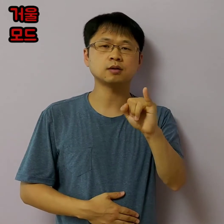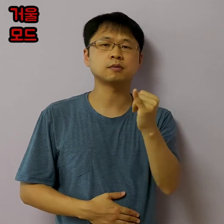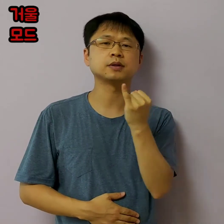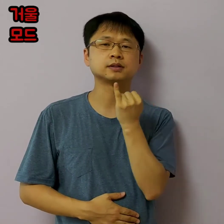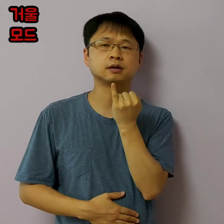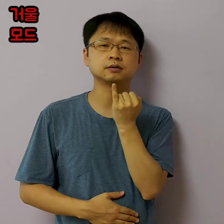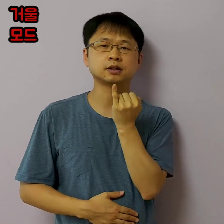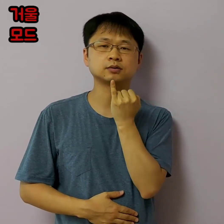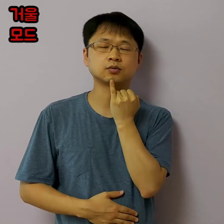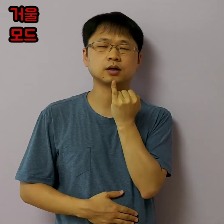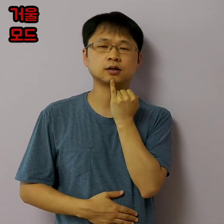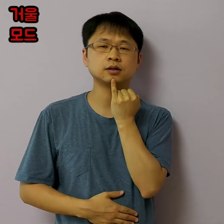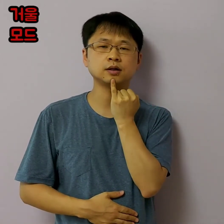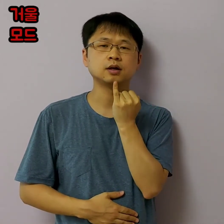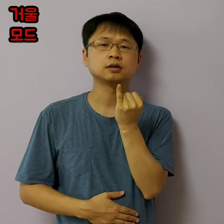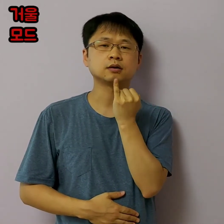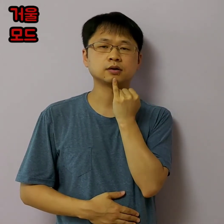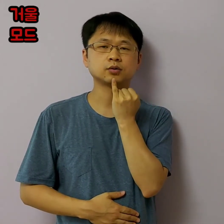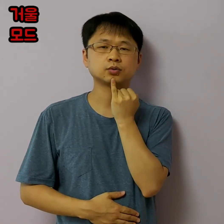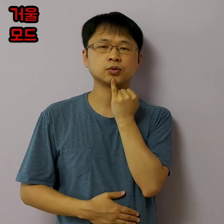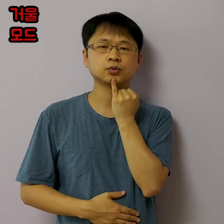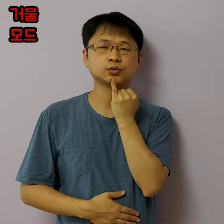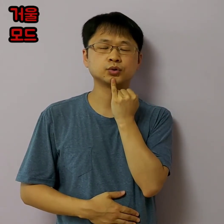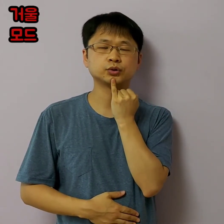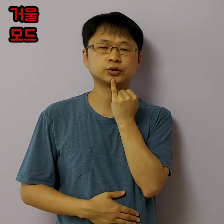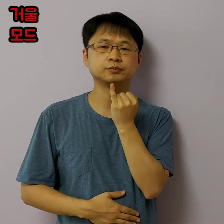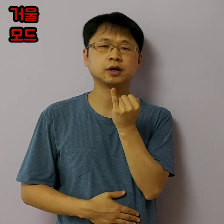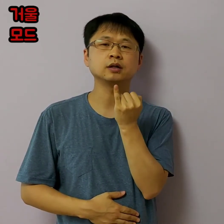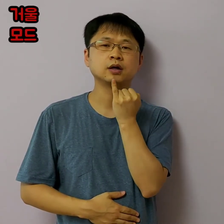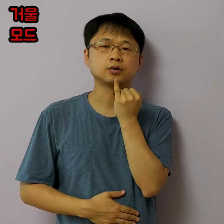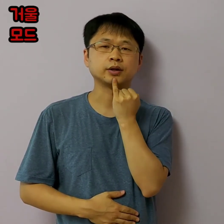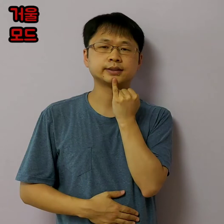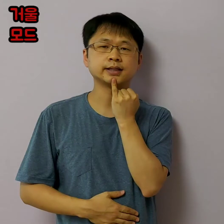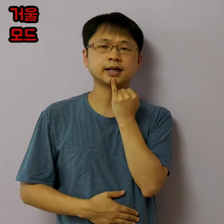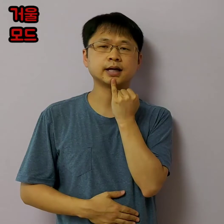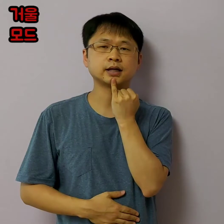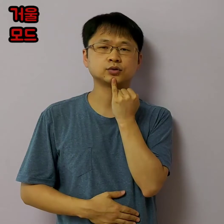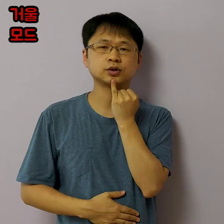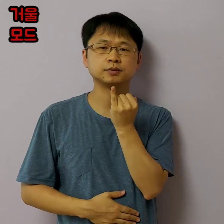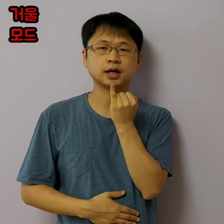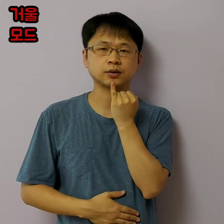새끼손가락만 펴서 새끼손가락을 턱에 톡톡 두드려 주시면 괜찮다라는 수어입니다.